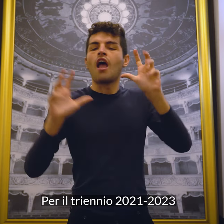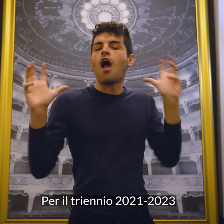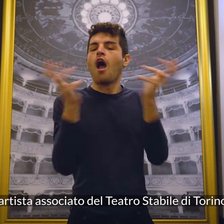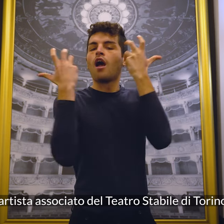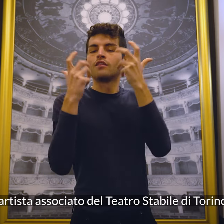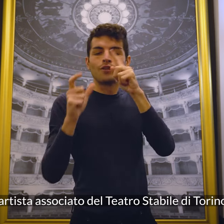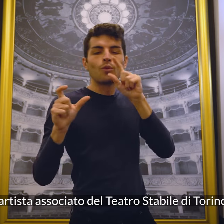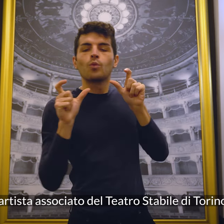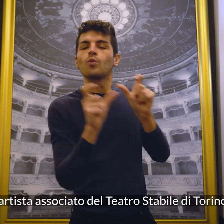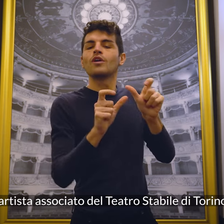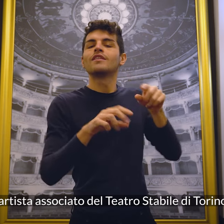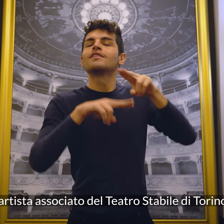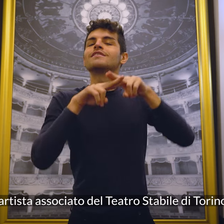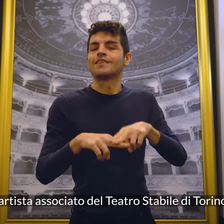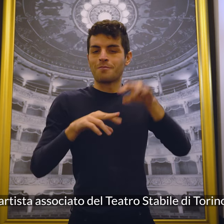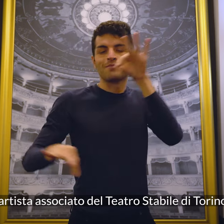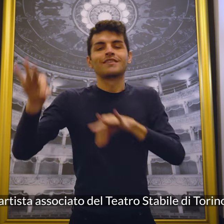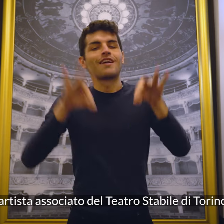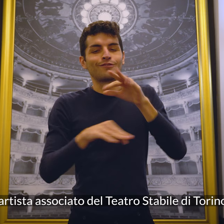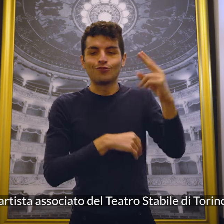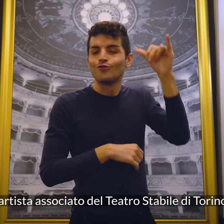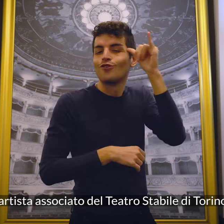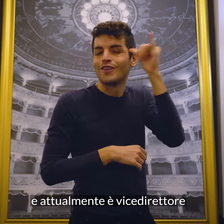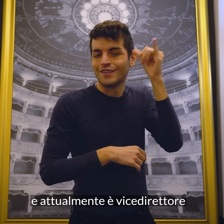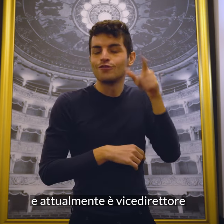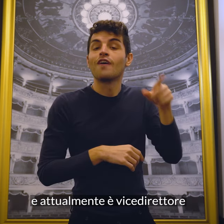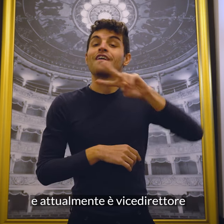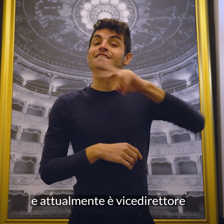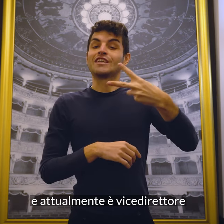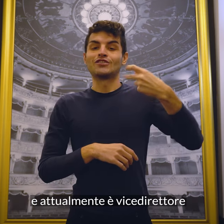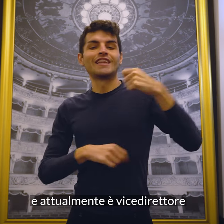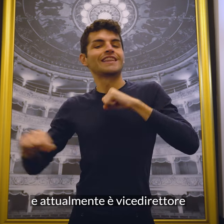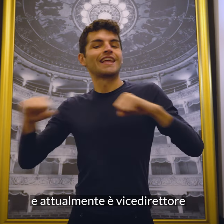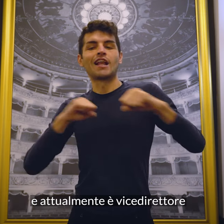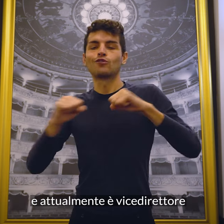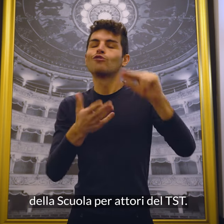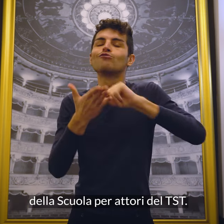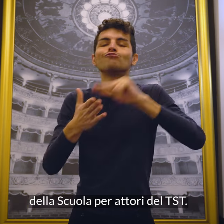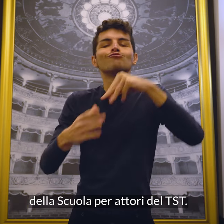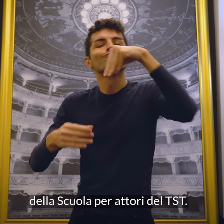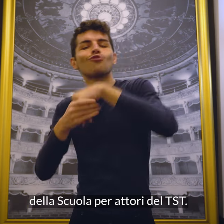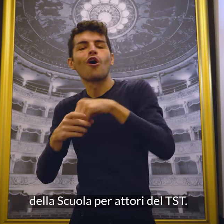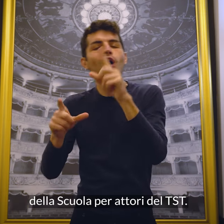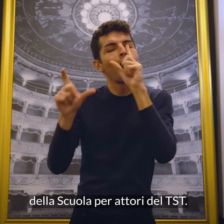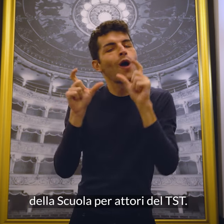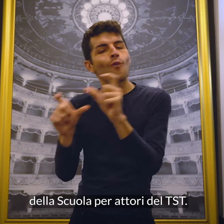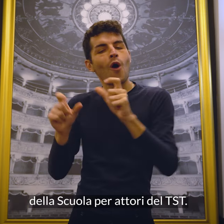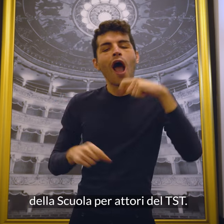è artista associato del teatro Stabile di Torino e attualmente e vice direttore della scuola per attori del